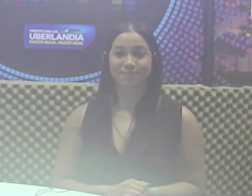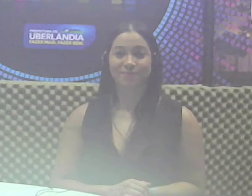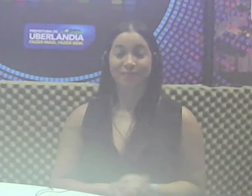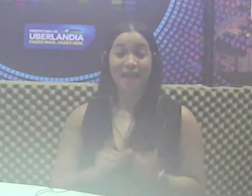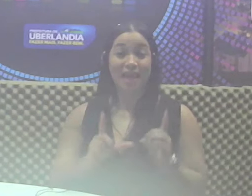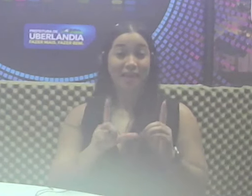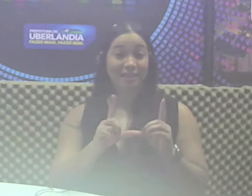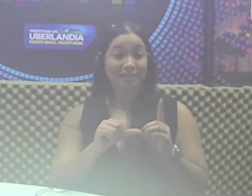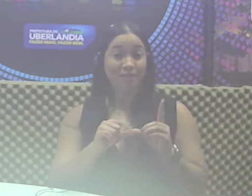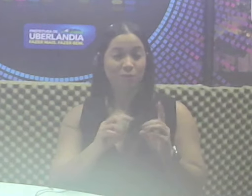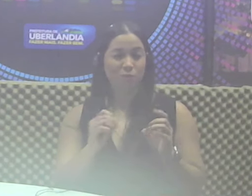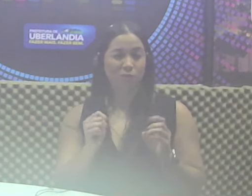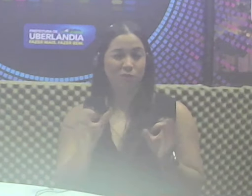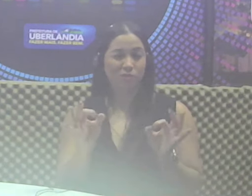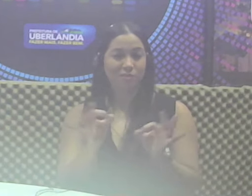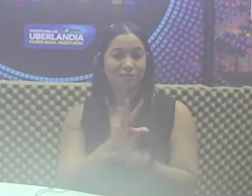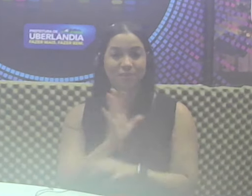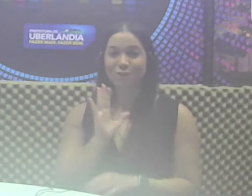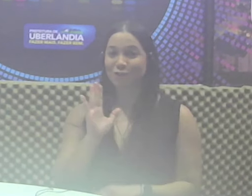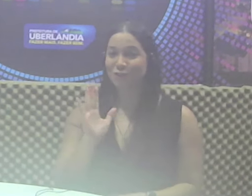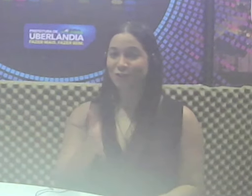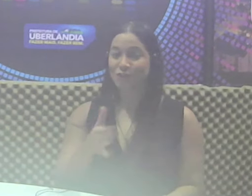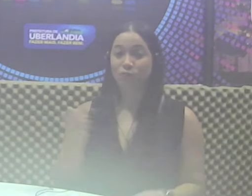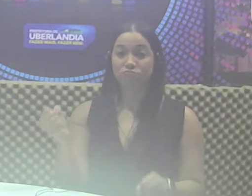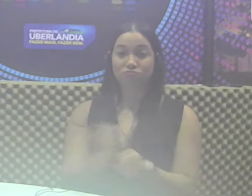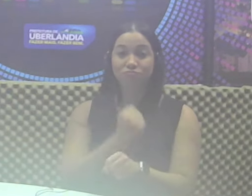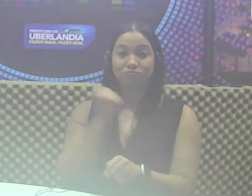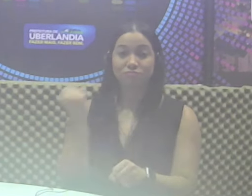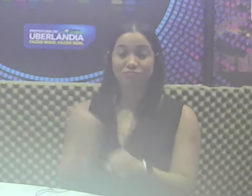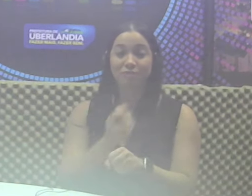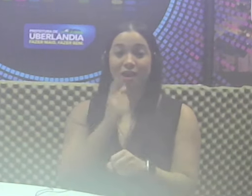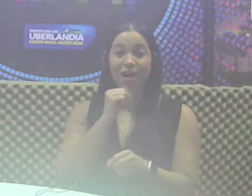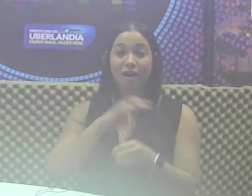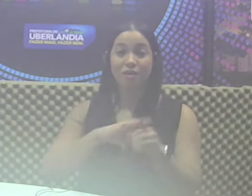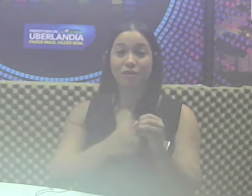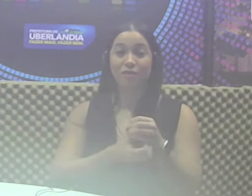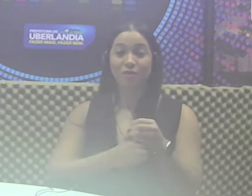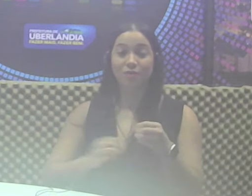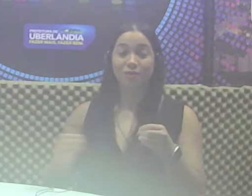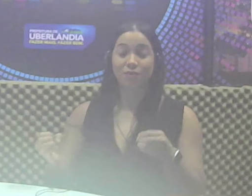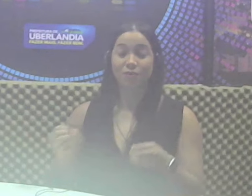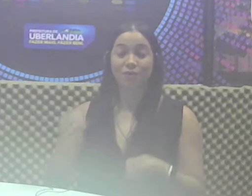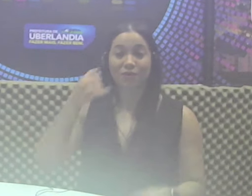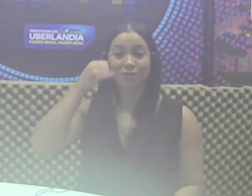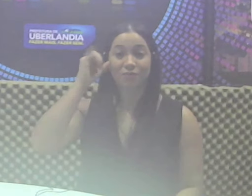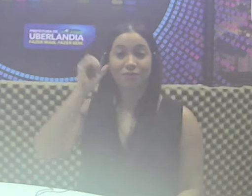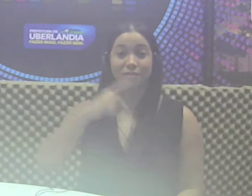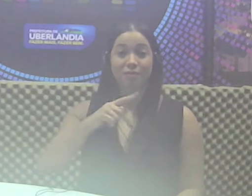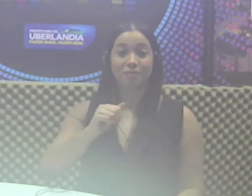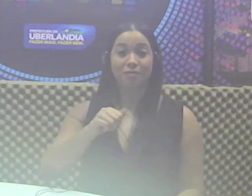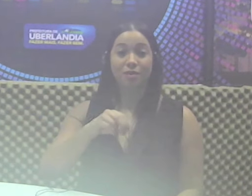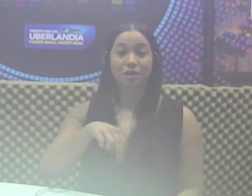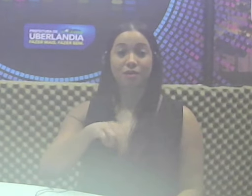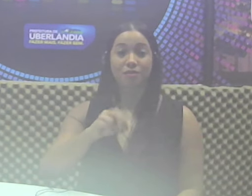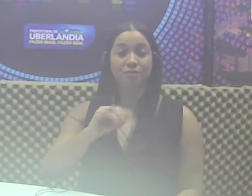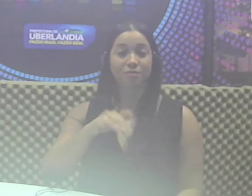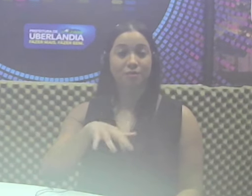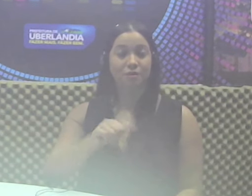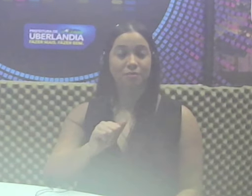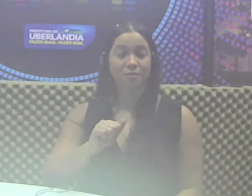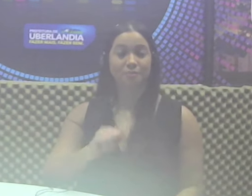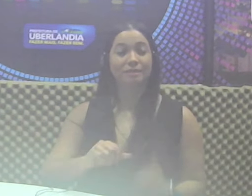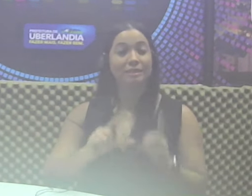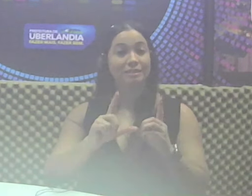Demais está na fase final de conclusão de obras de saneamento no Chácaras Panorama. O Departamento Municipal de